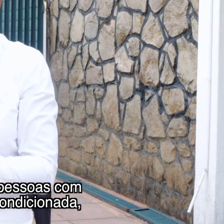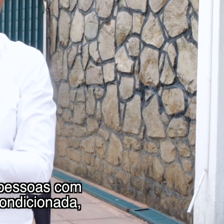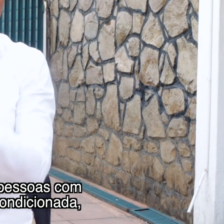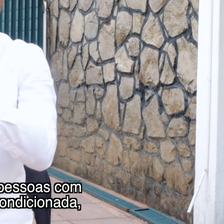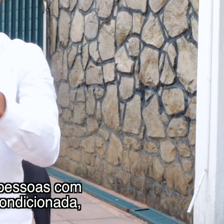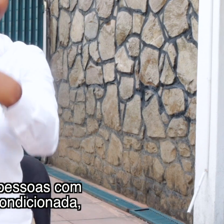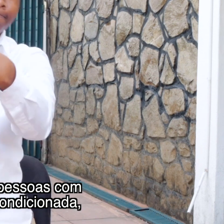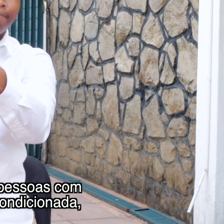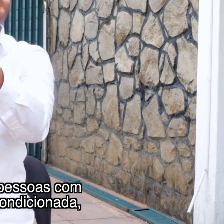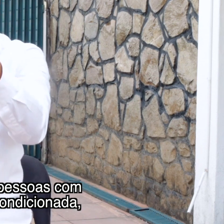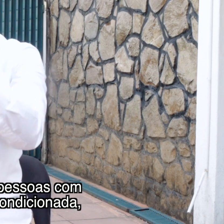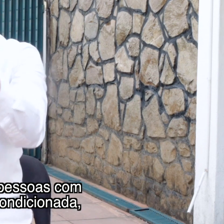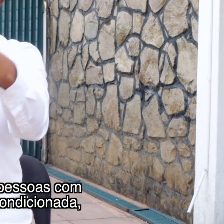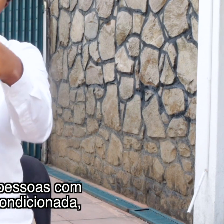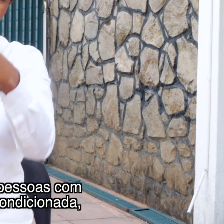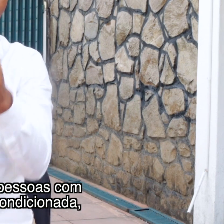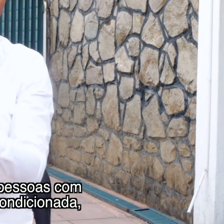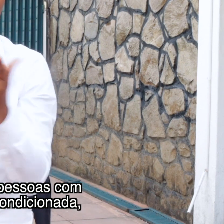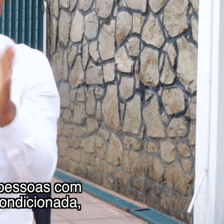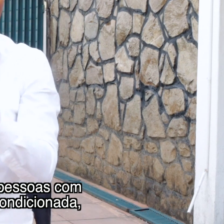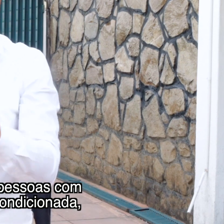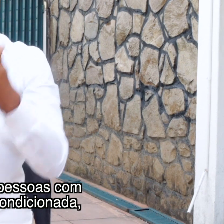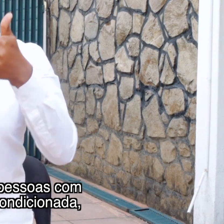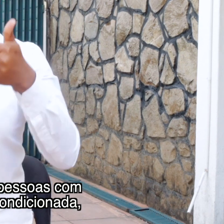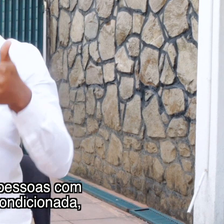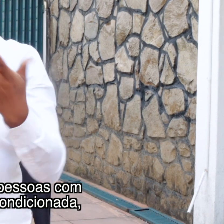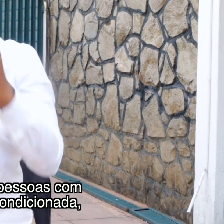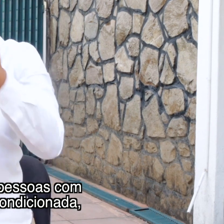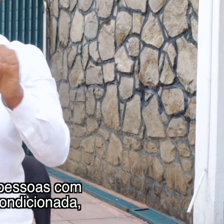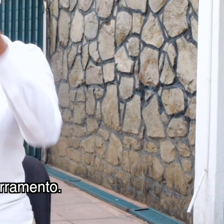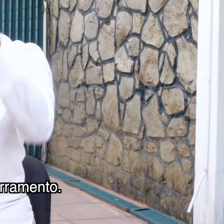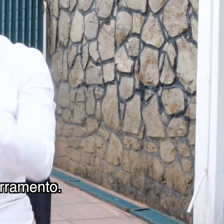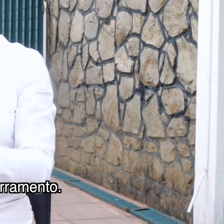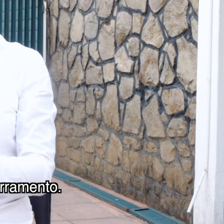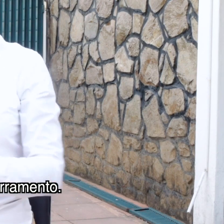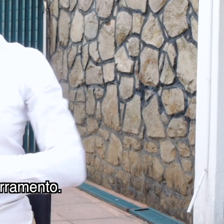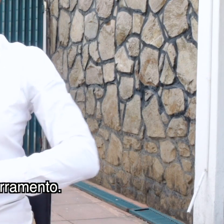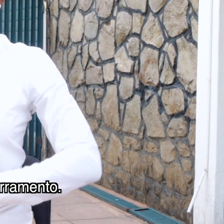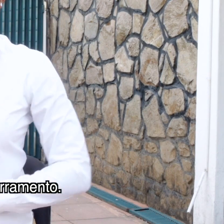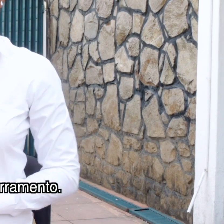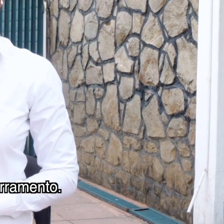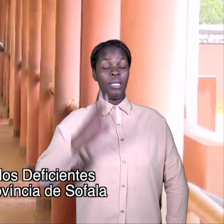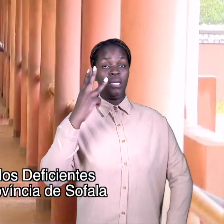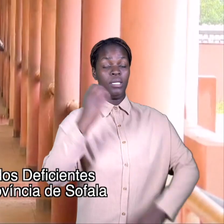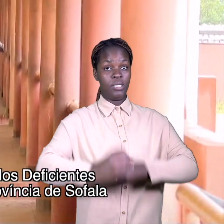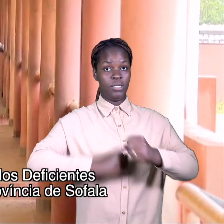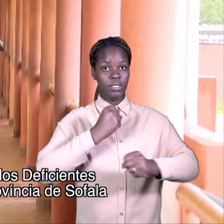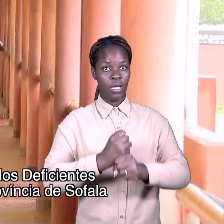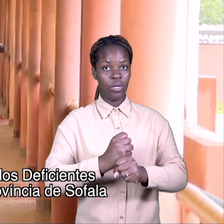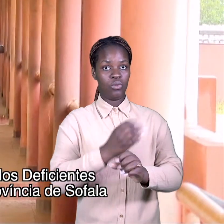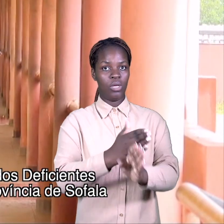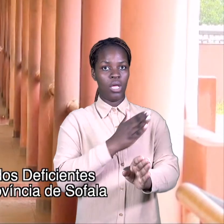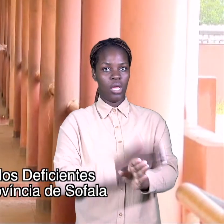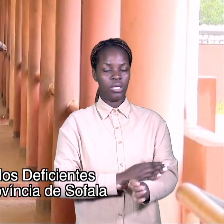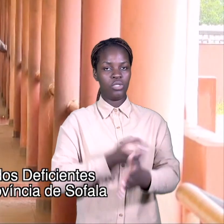ganho, visto que a educação de pessoas com deficiência estava a ser condicionada por conta do seu encerramento. 3 anos